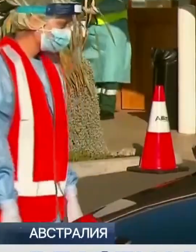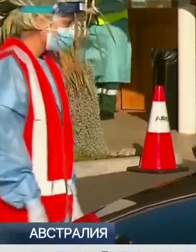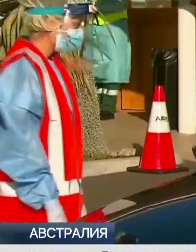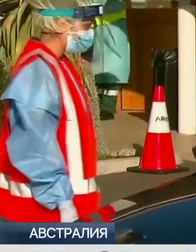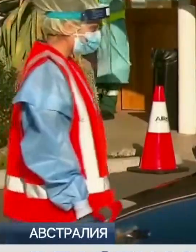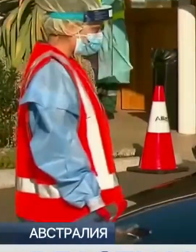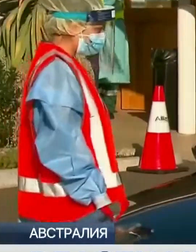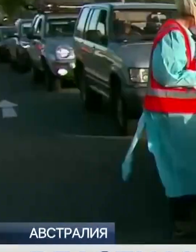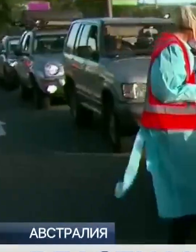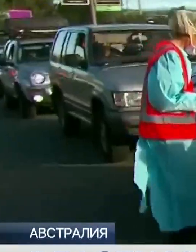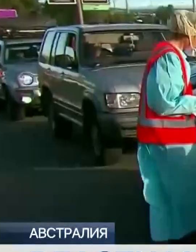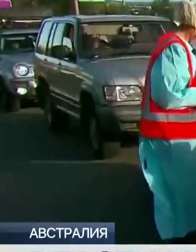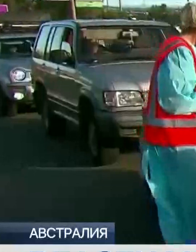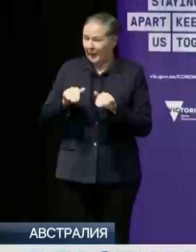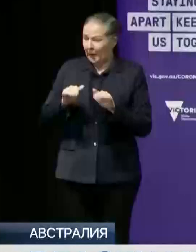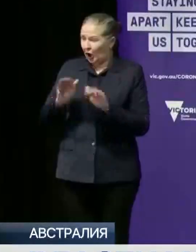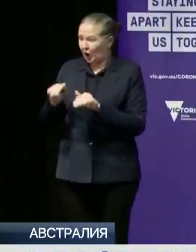инфекции.